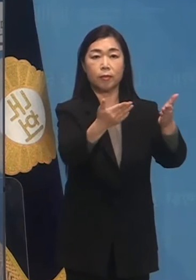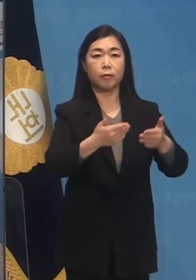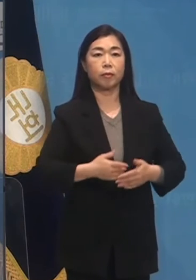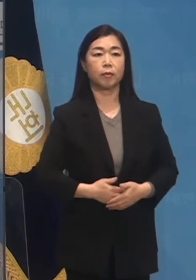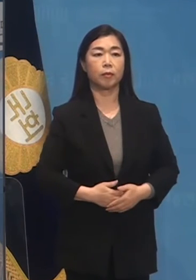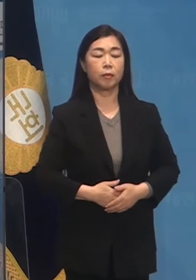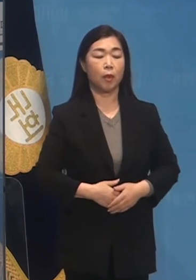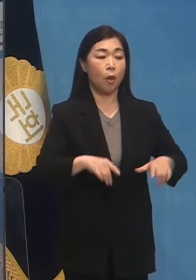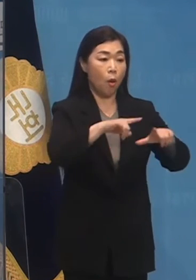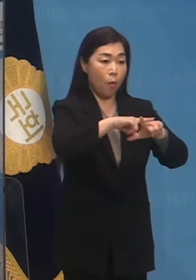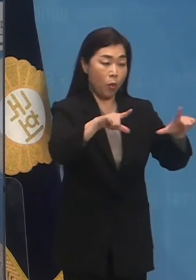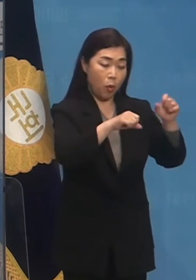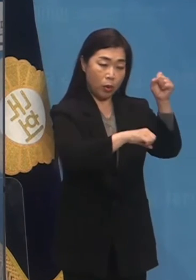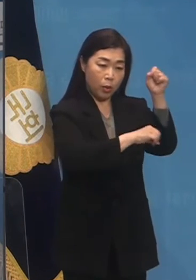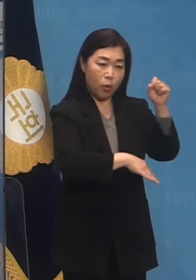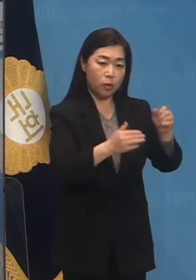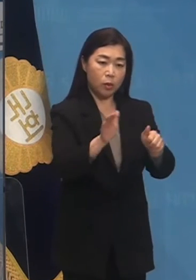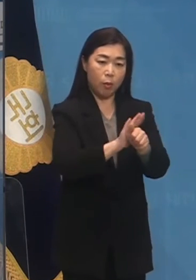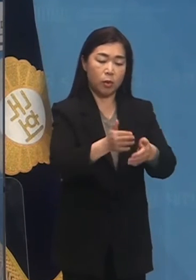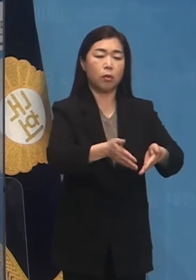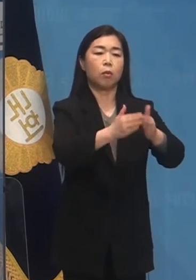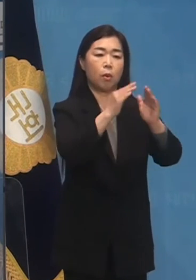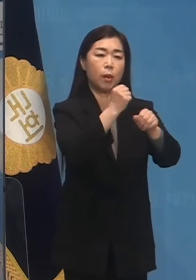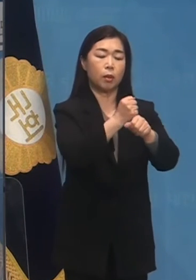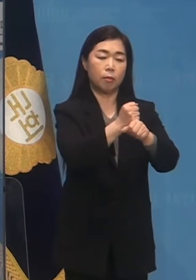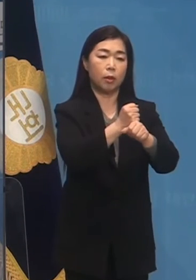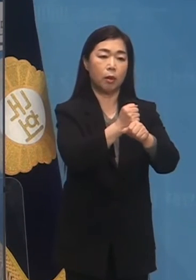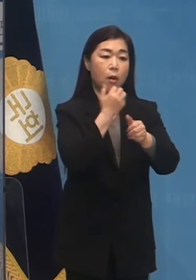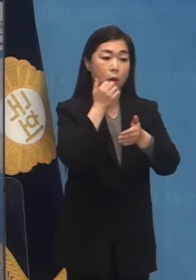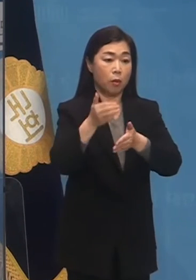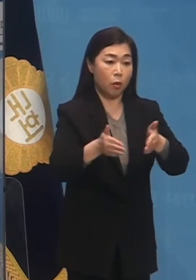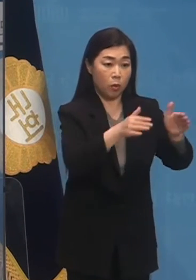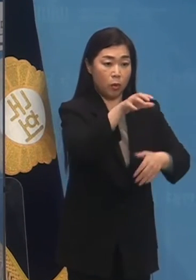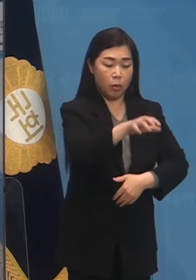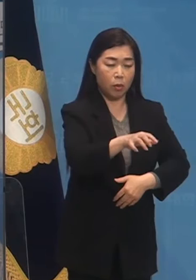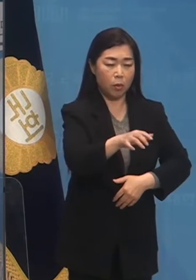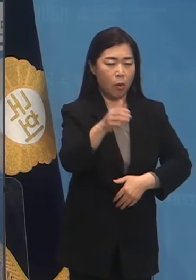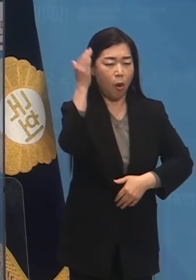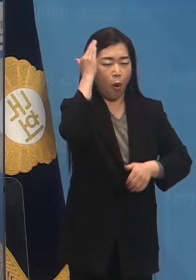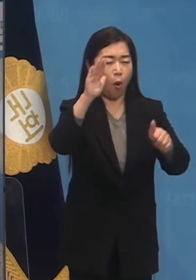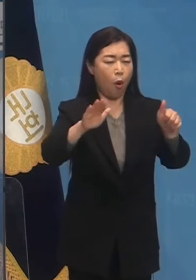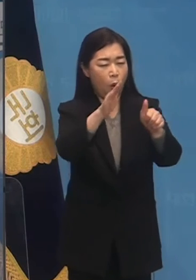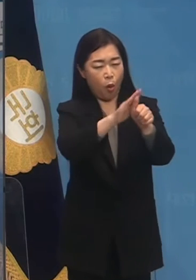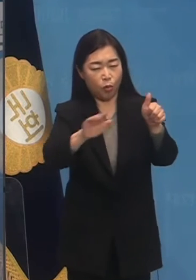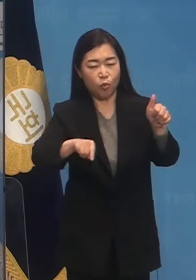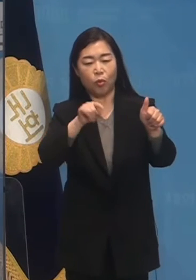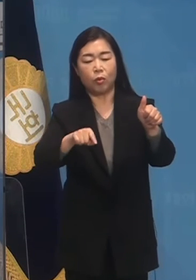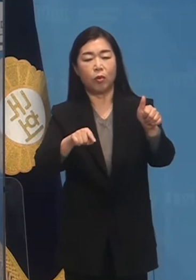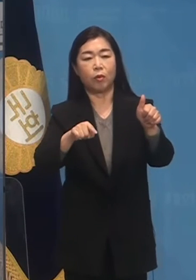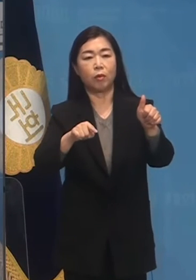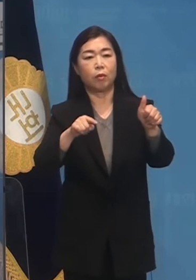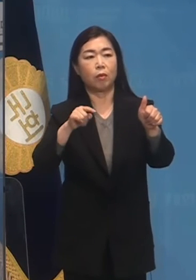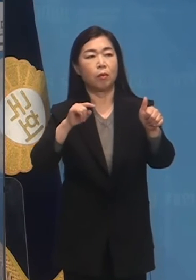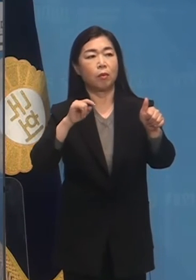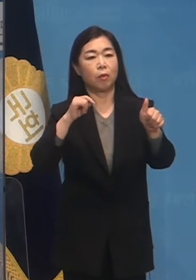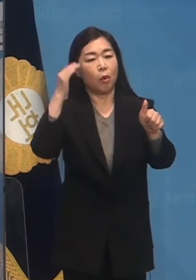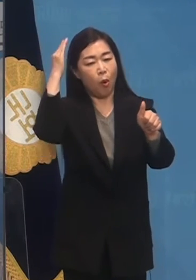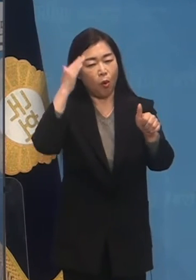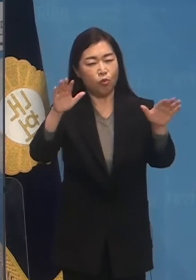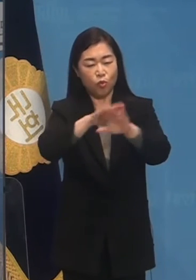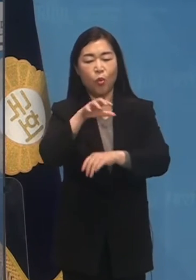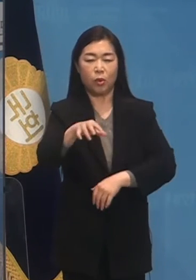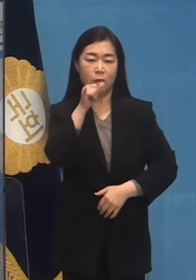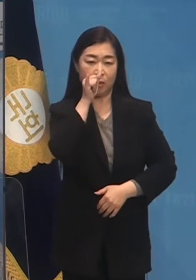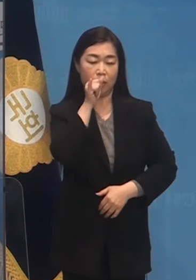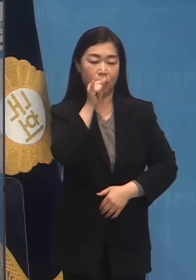보편적 기본 서비스를 도입하겠습니다. 경기도에도 그림자가 있습니다. 경기도의 1인당 GDP는 전국 평균에 미치지